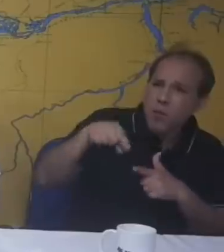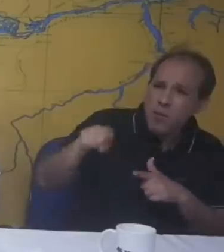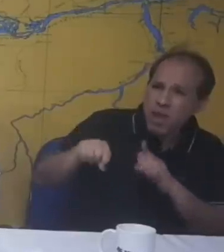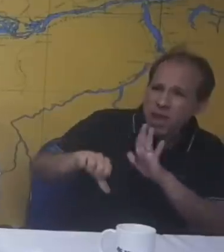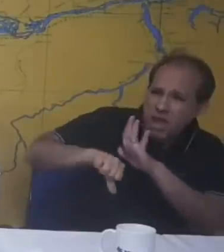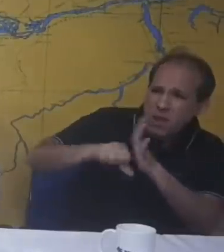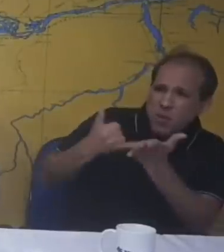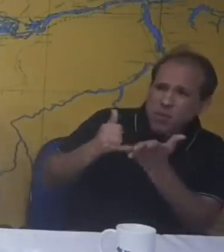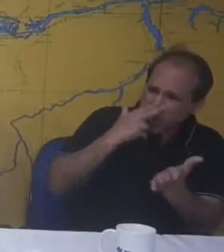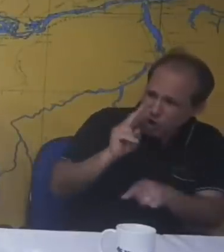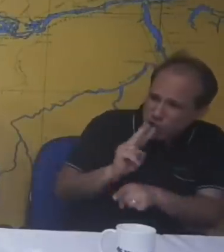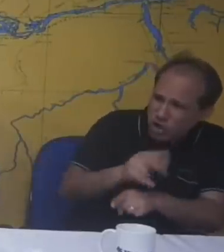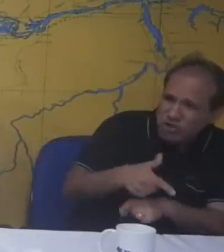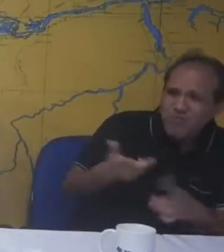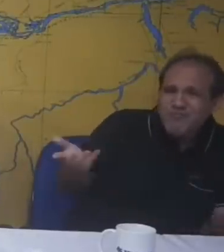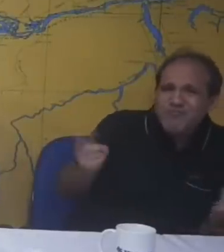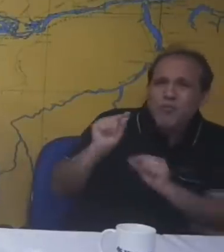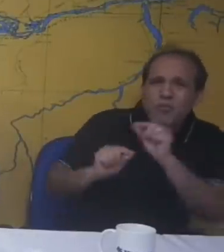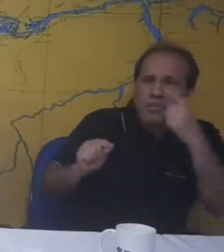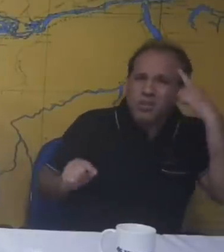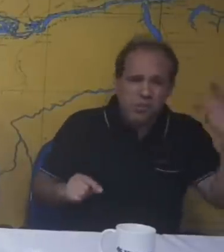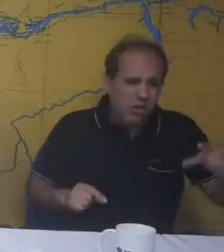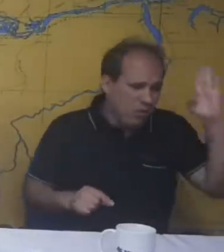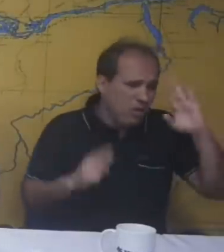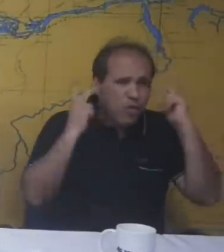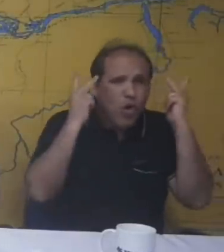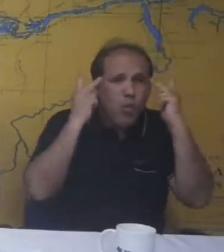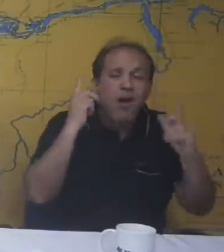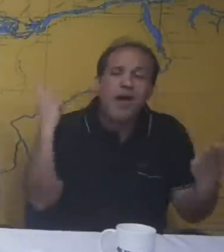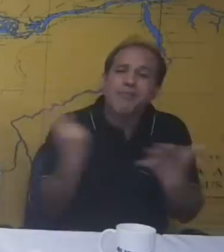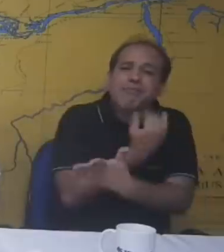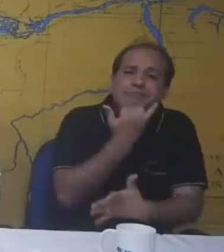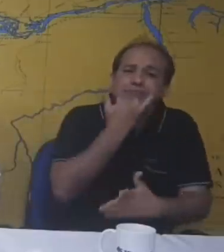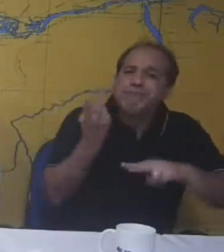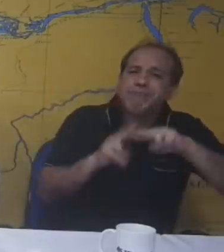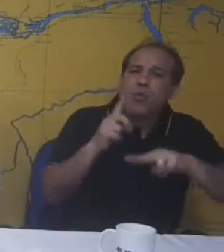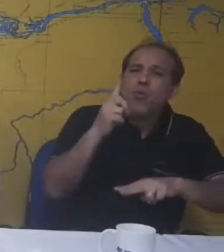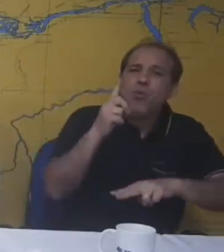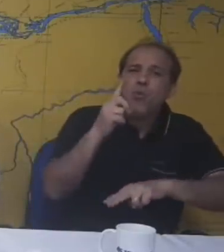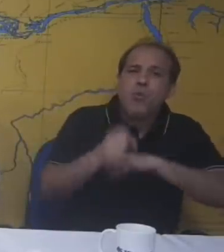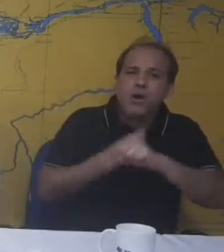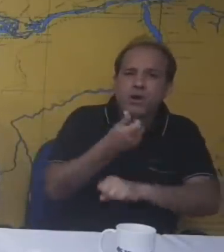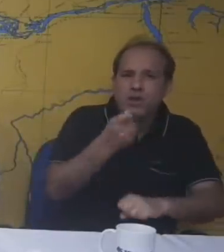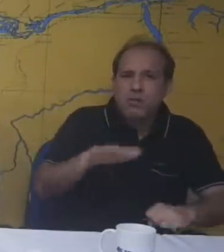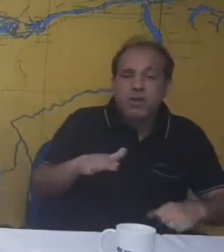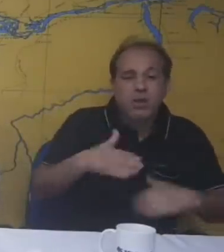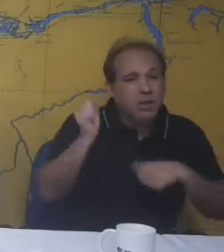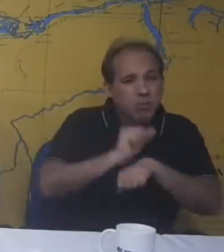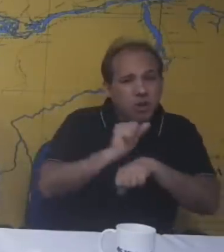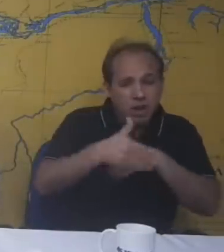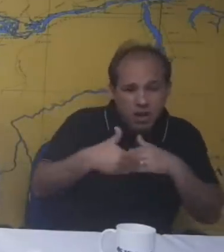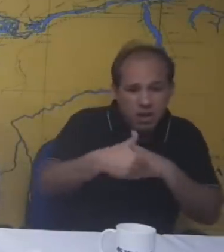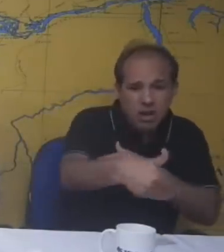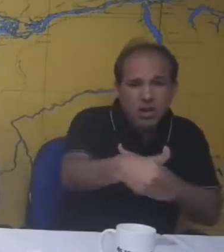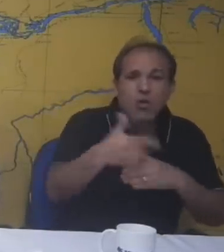fé, e acabou acontecendo esse problema e, lamentavelmente, está 1 ano e meio preso. Então, esperamos nos próximos dias ter uma